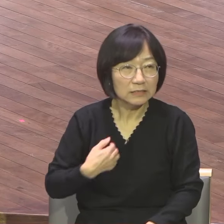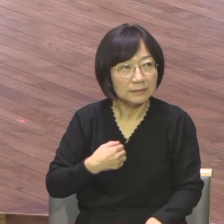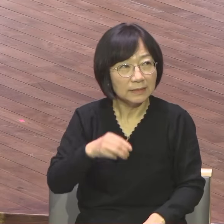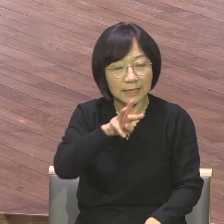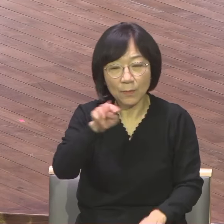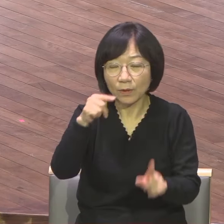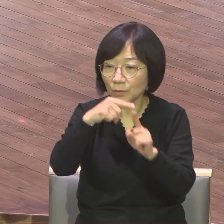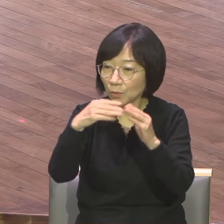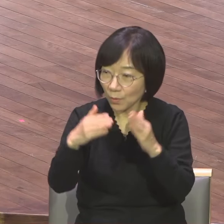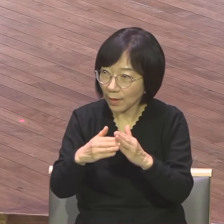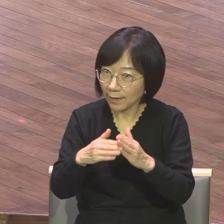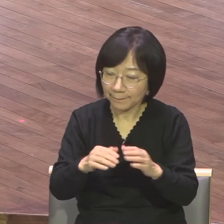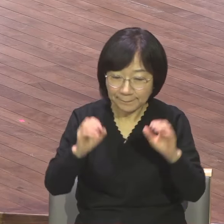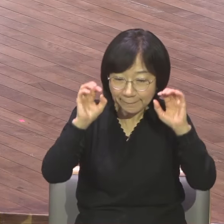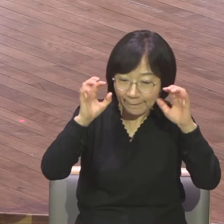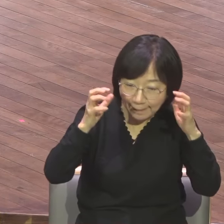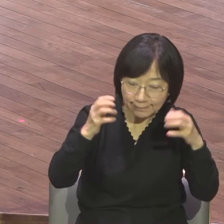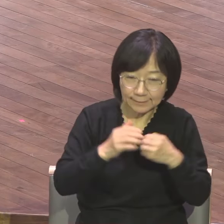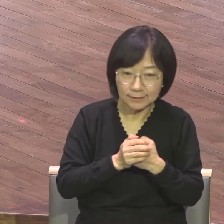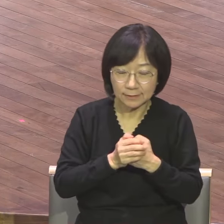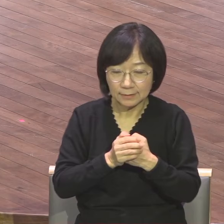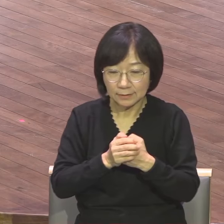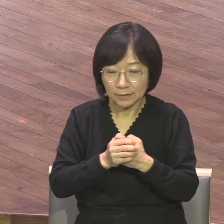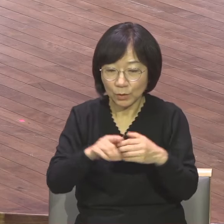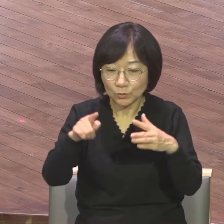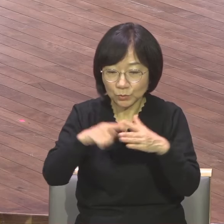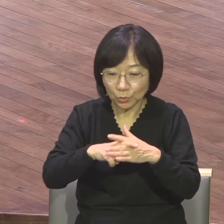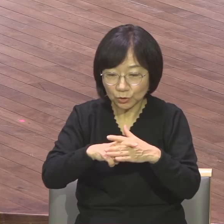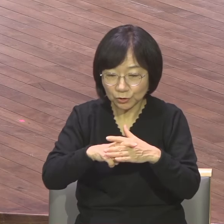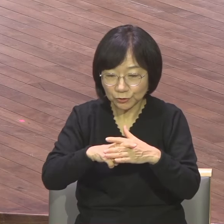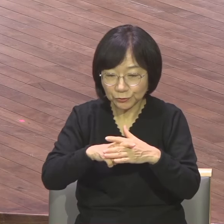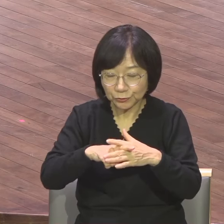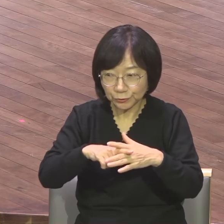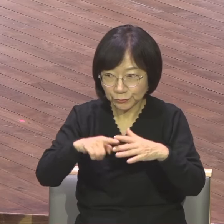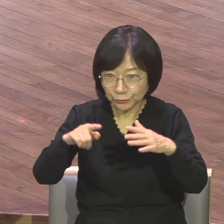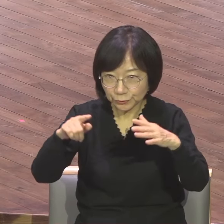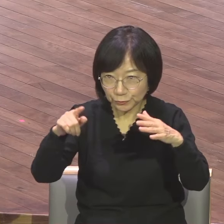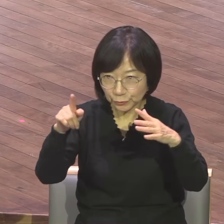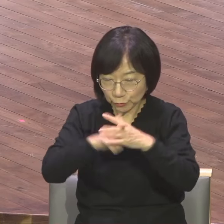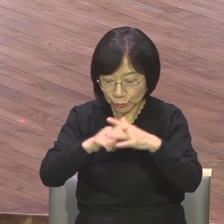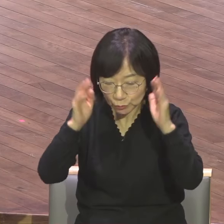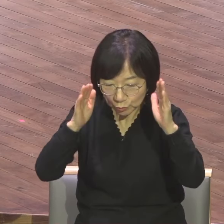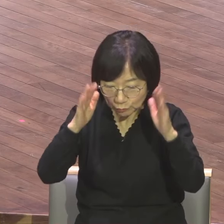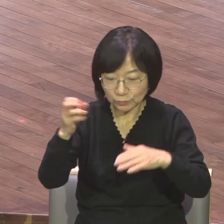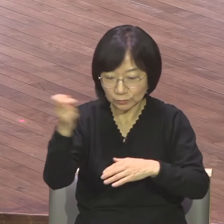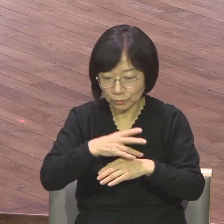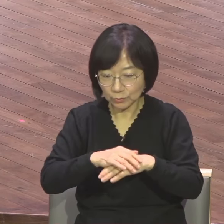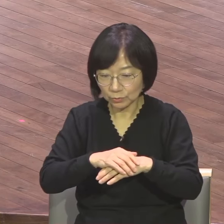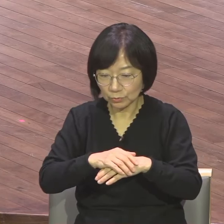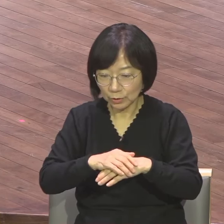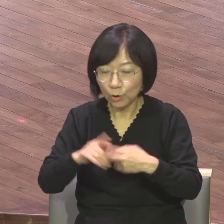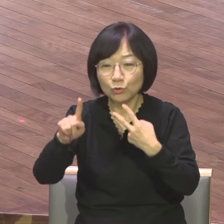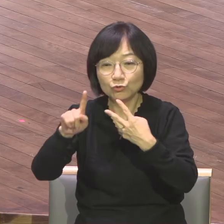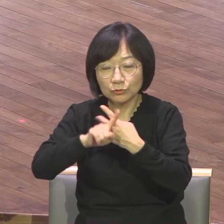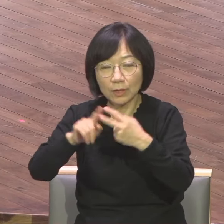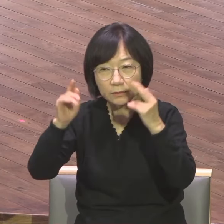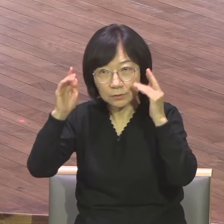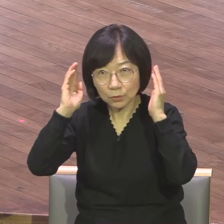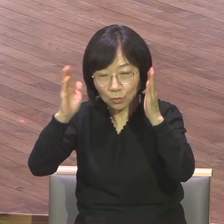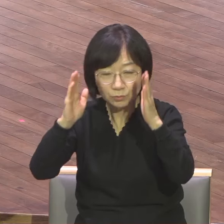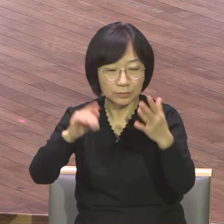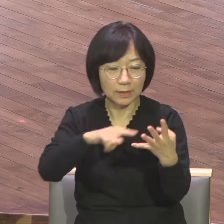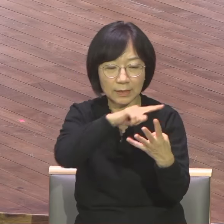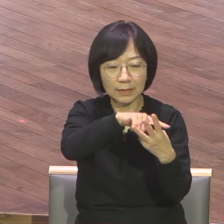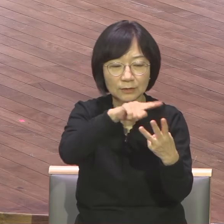또 중동부 지금 대한학교 있지. 하나님께서 이제 앞으로 이제 어디 학교 하나 사가지고 학교 애들 파야 지금.